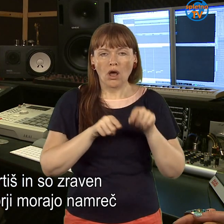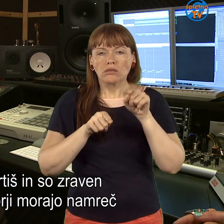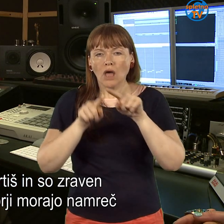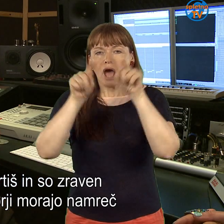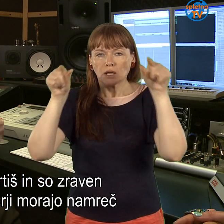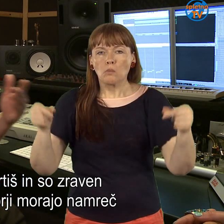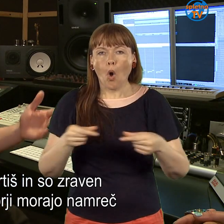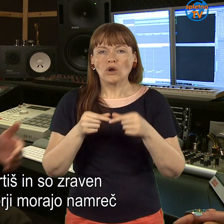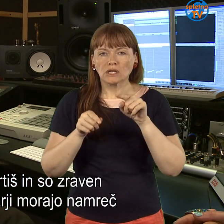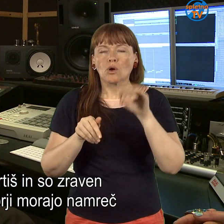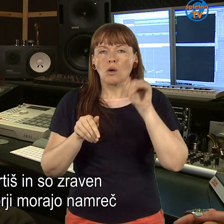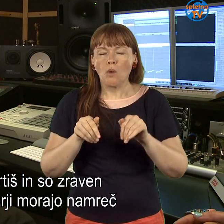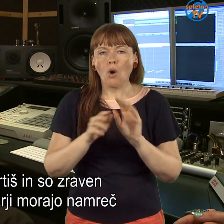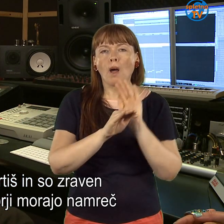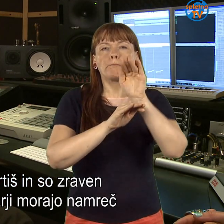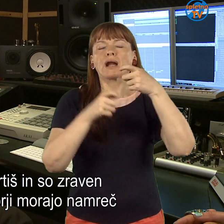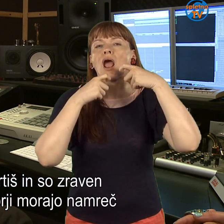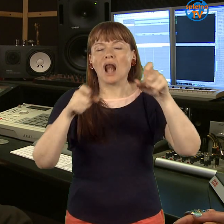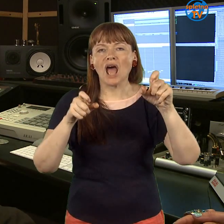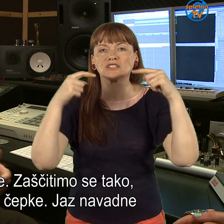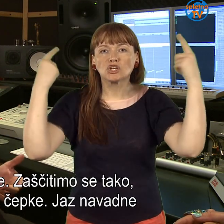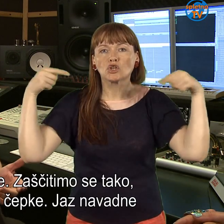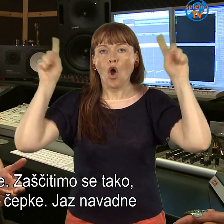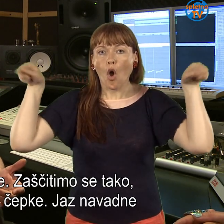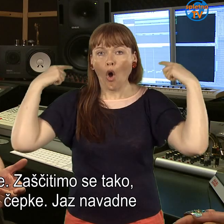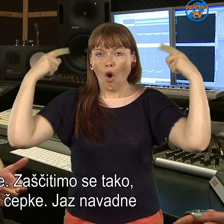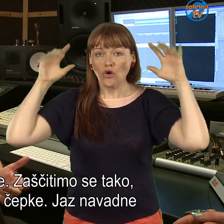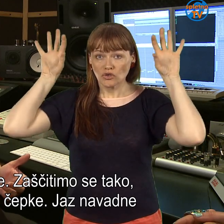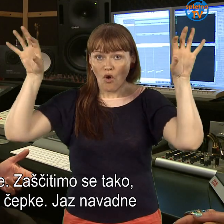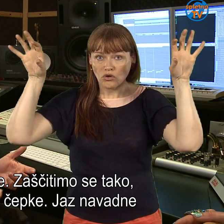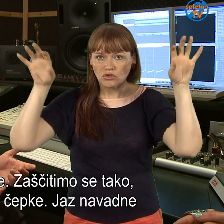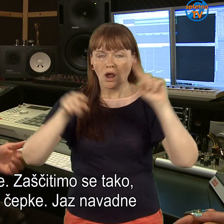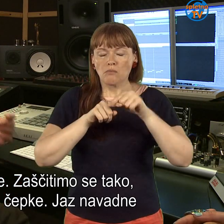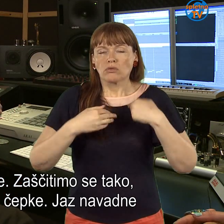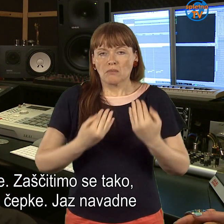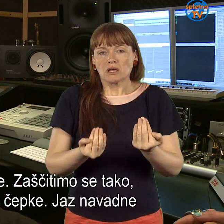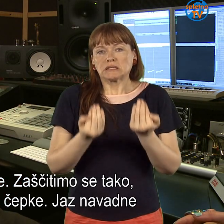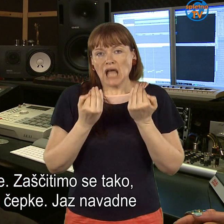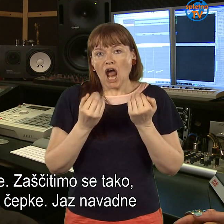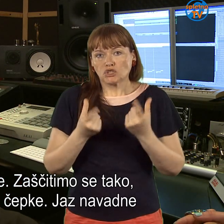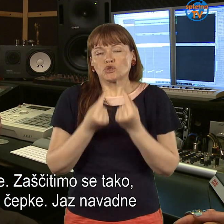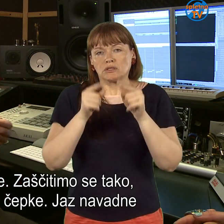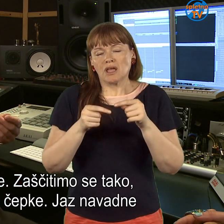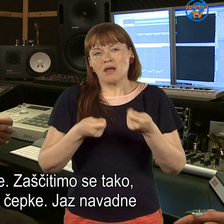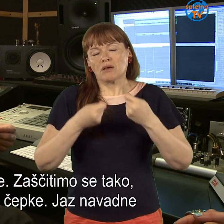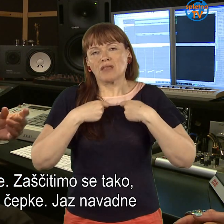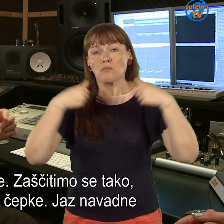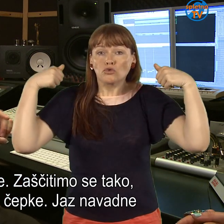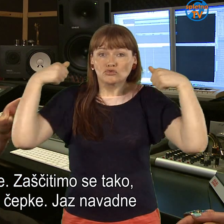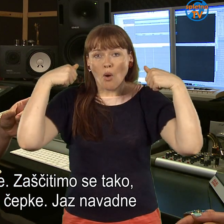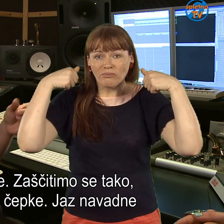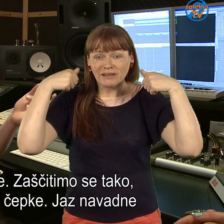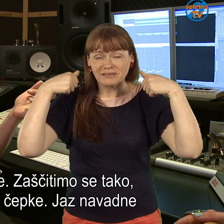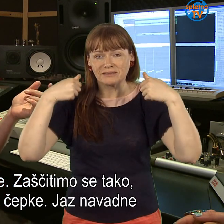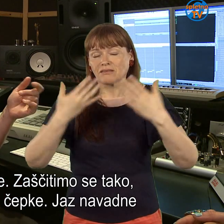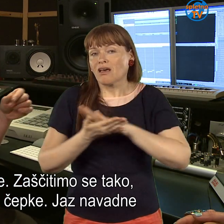morajo preglasiti, se pravi, zvočenje, potem se pa zaščitimo s tem, da si dajemo kakšne štofalce, recimo jaz si pač čisto navadne